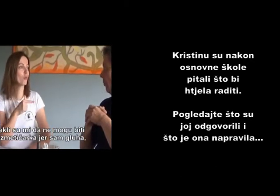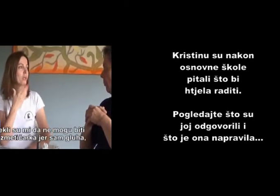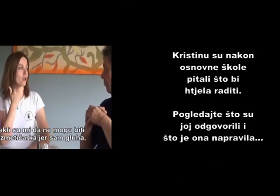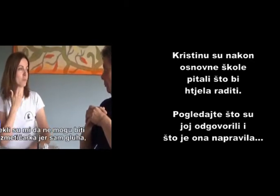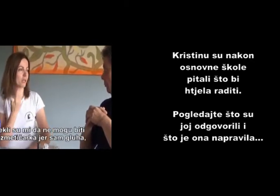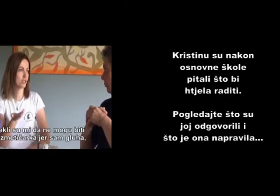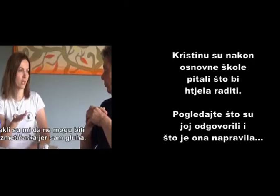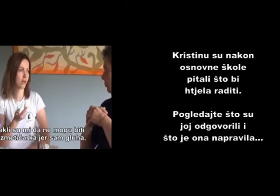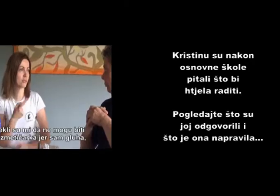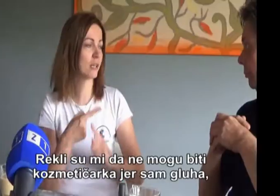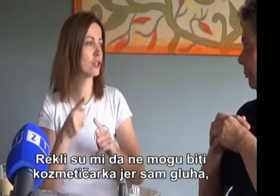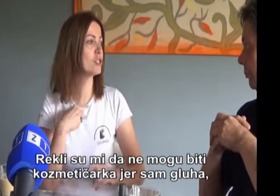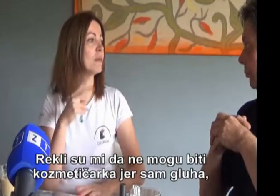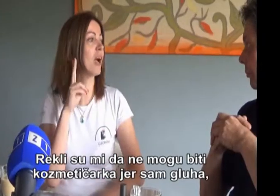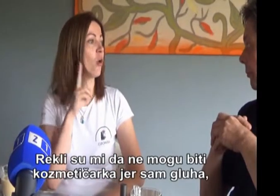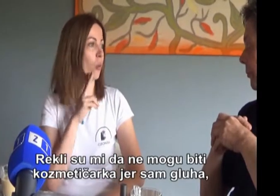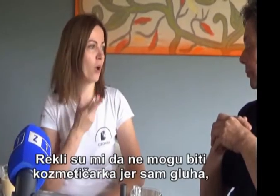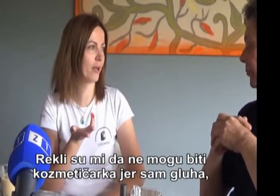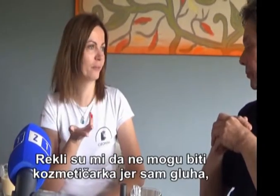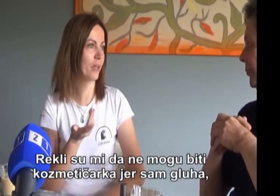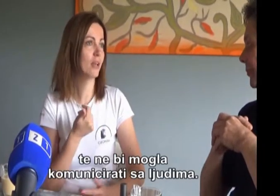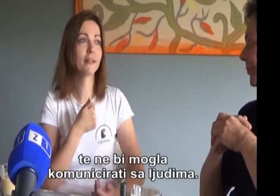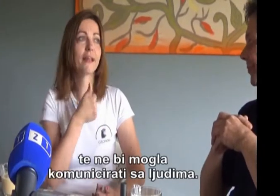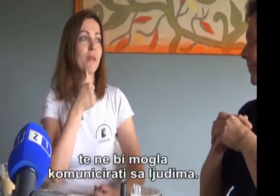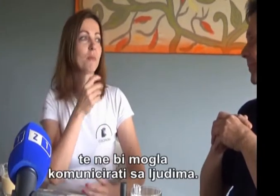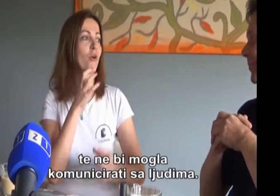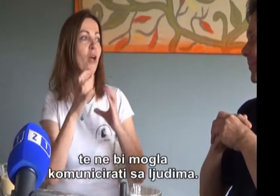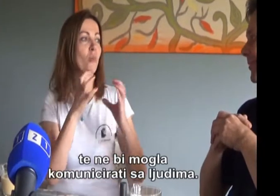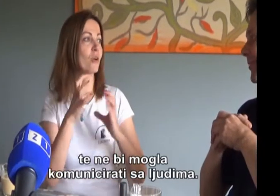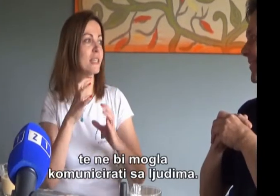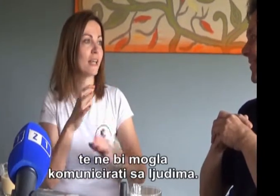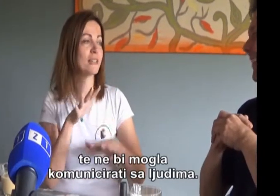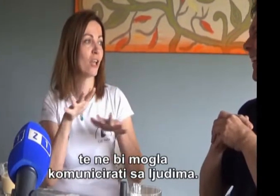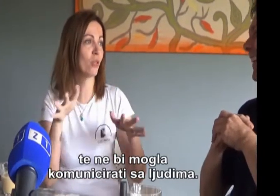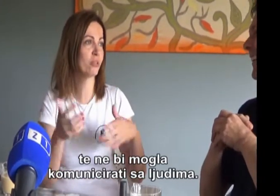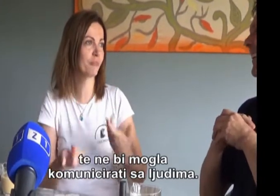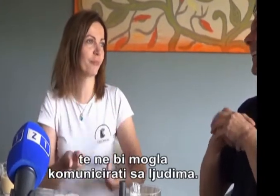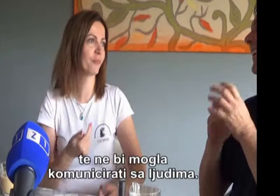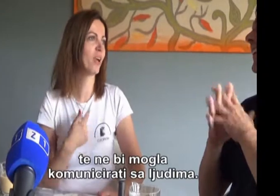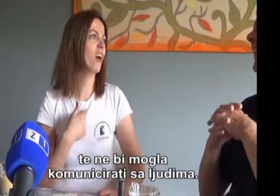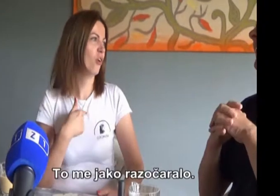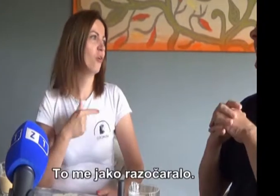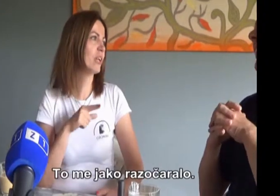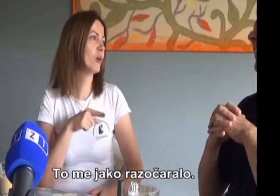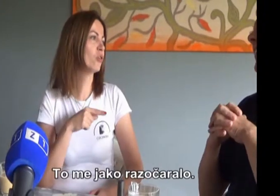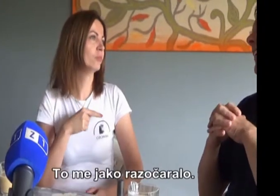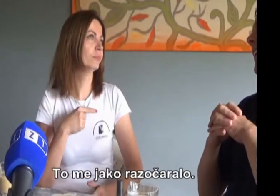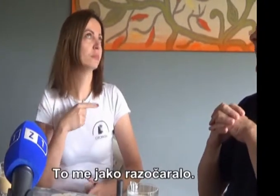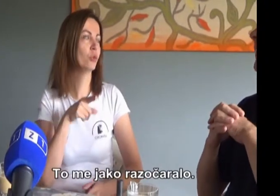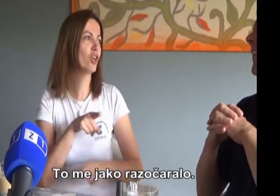koji biti kao smetišarka, zato što sam ja kluha i da ne bih mogla komunicirati s tim ljudima. Onda ima to. U